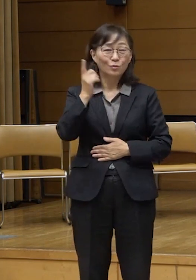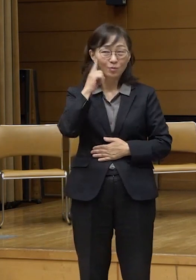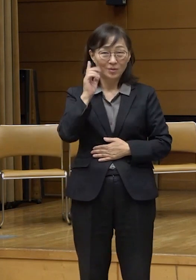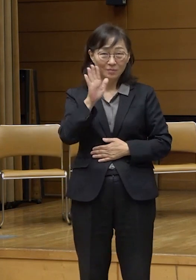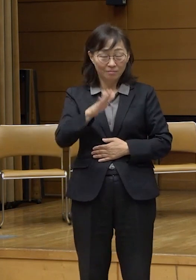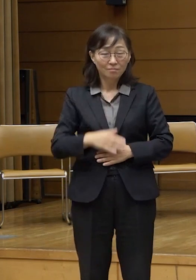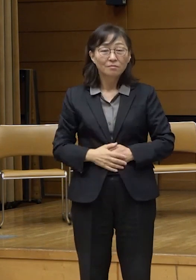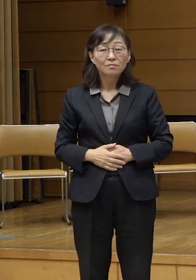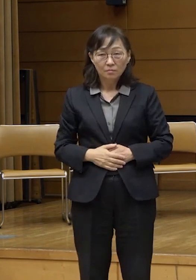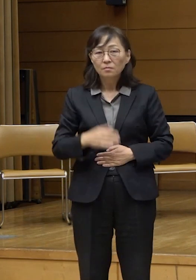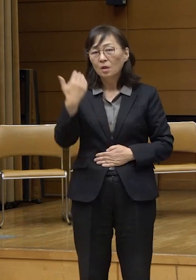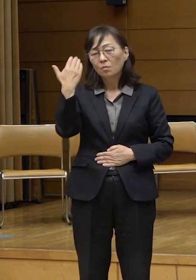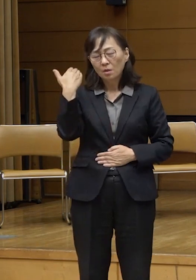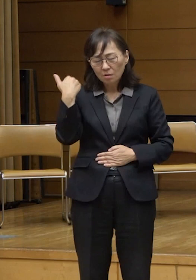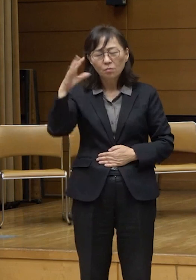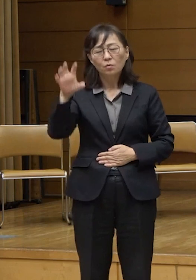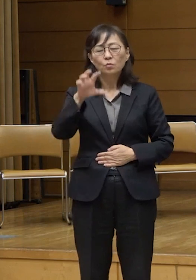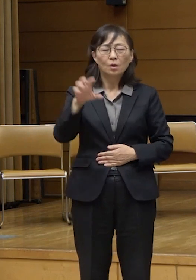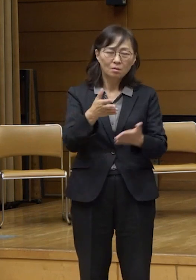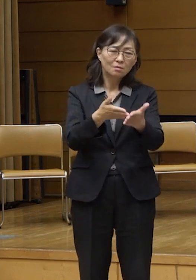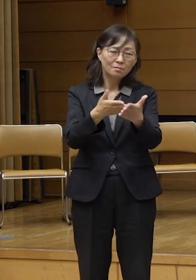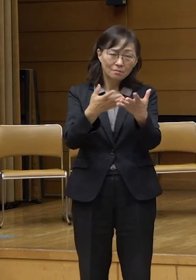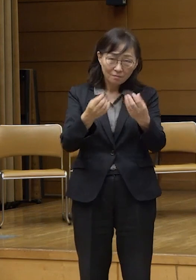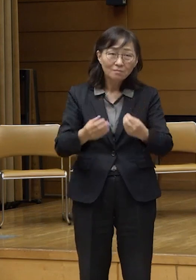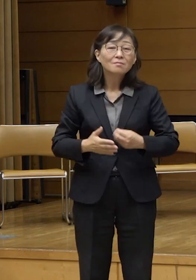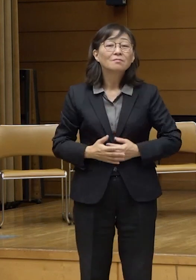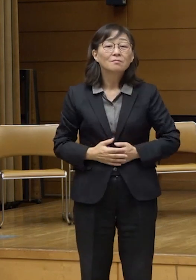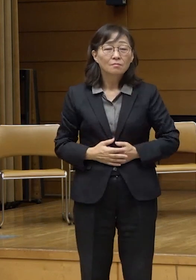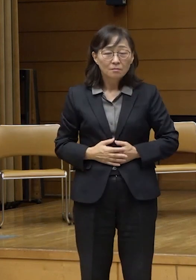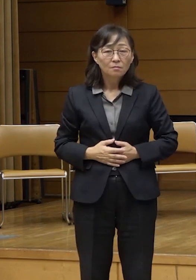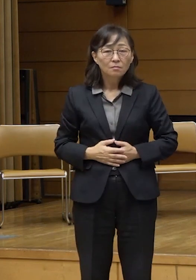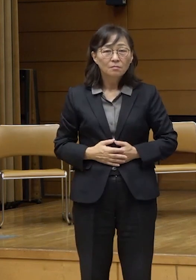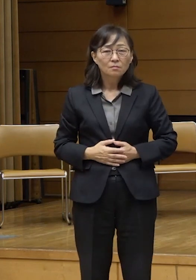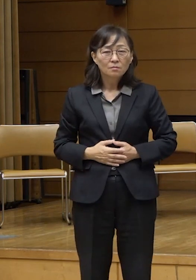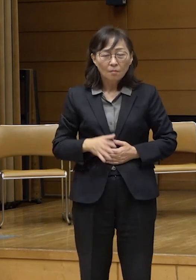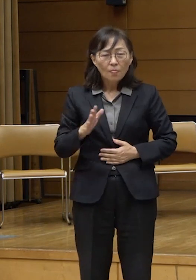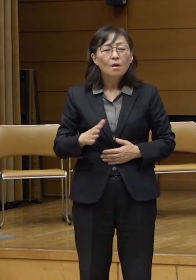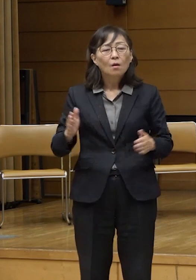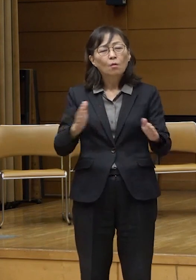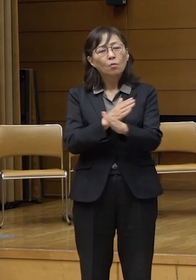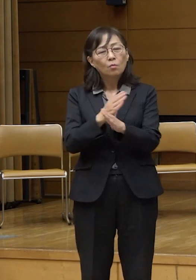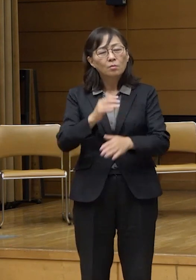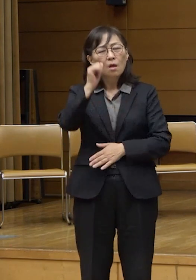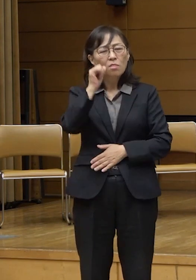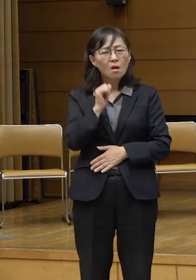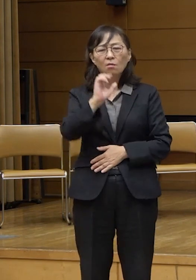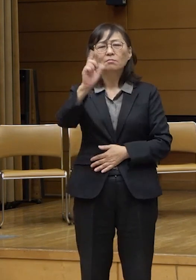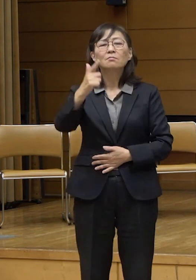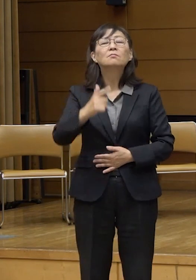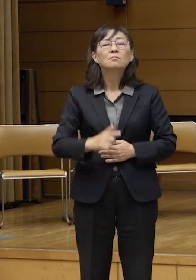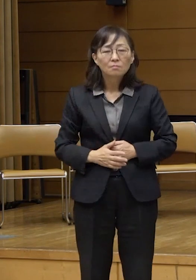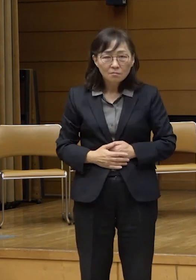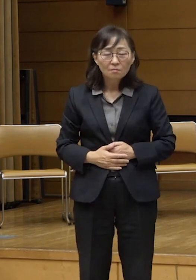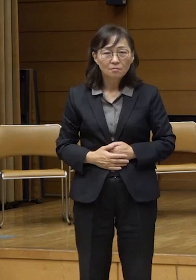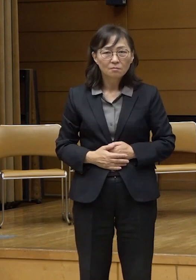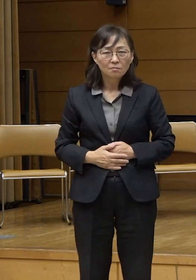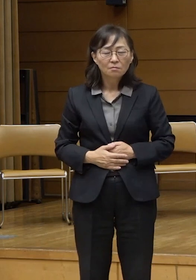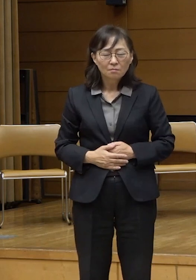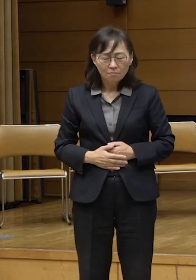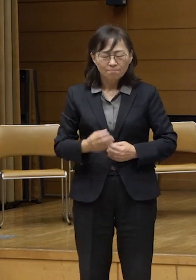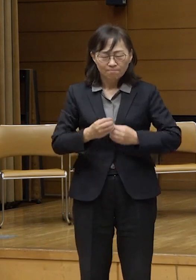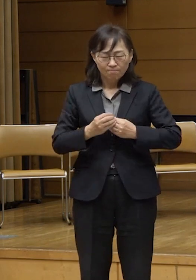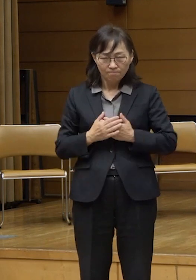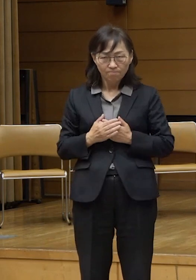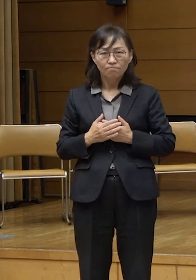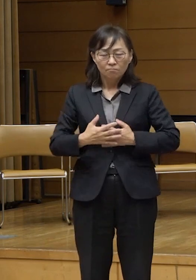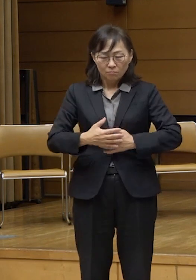ただ、先ほどの繰り返しですけれども、それは誰切っちゃうっていうことではないので、やはり緊張感、気